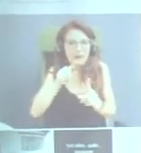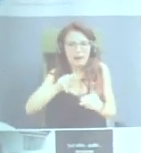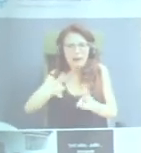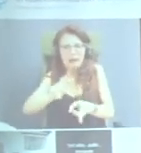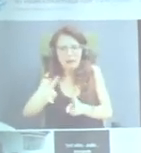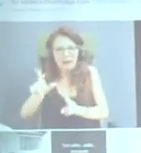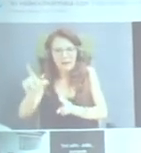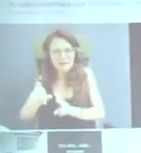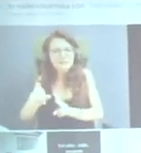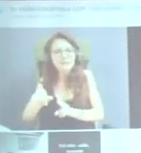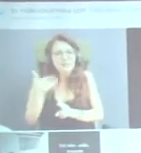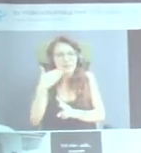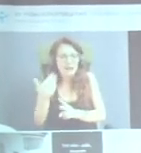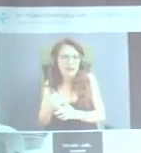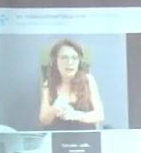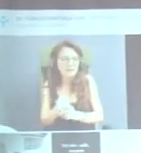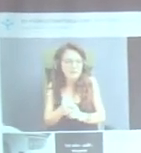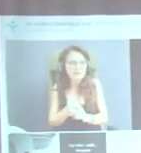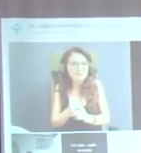breve intervento